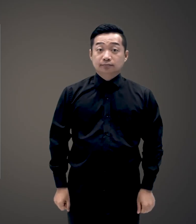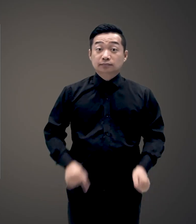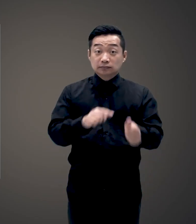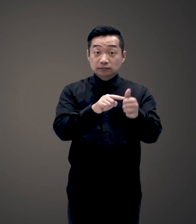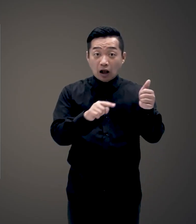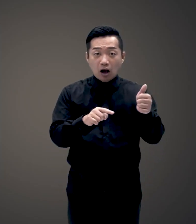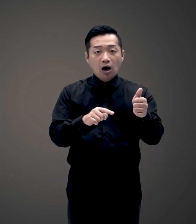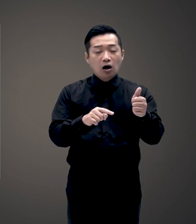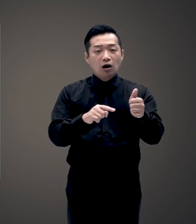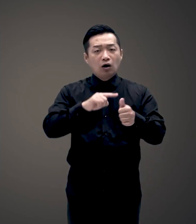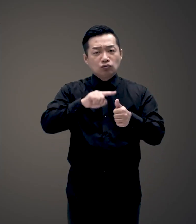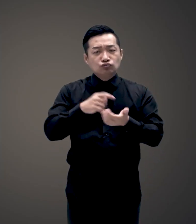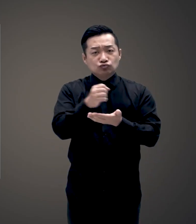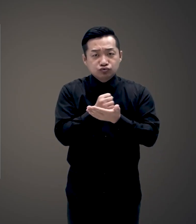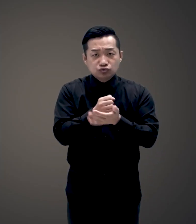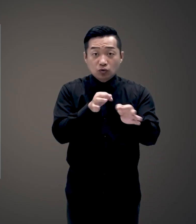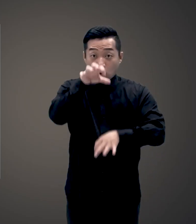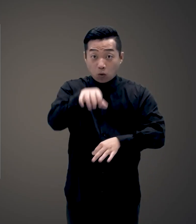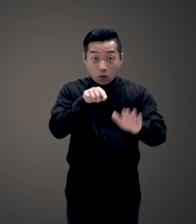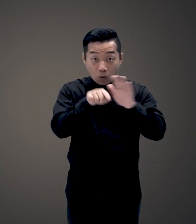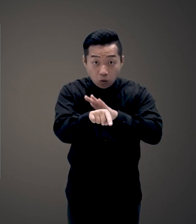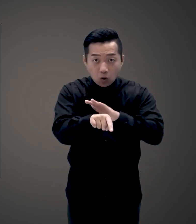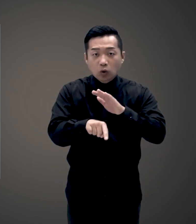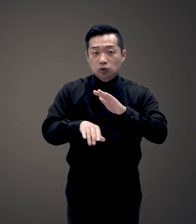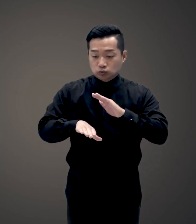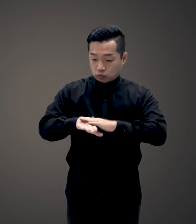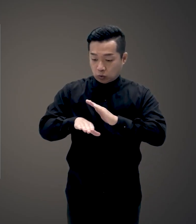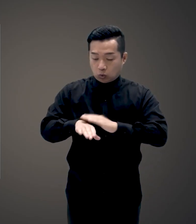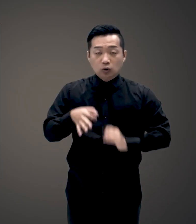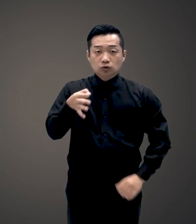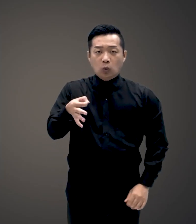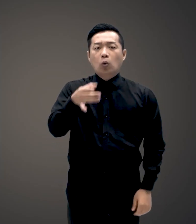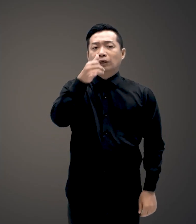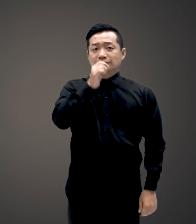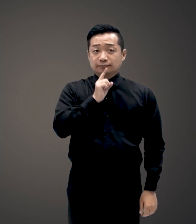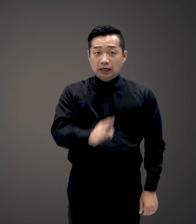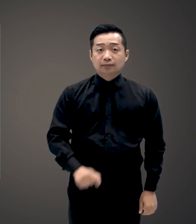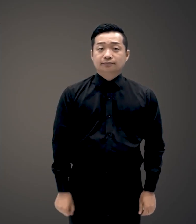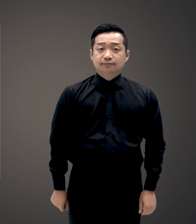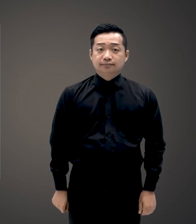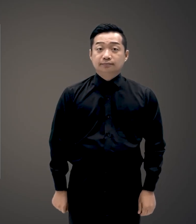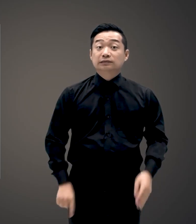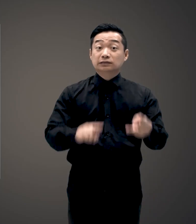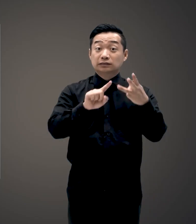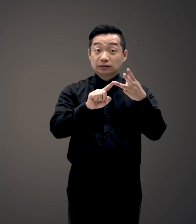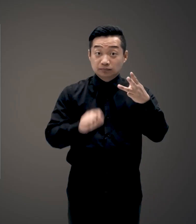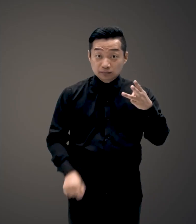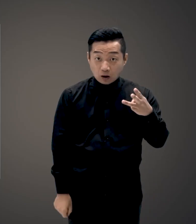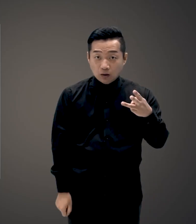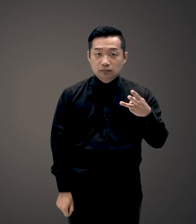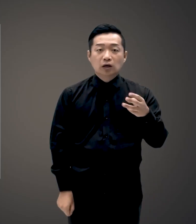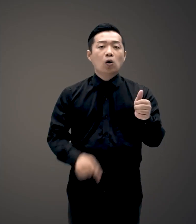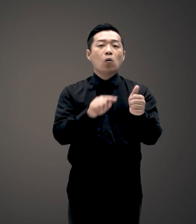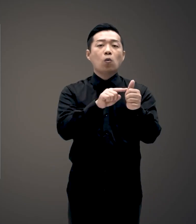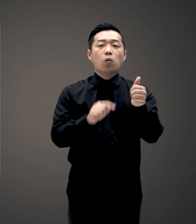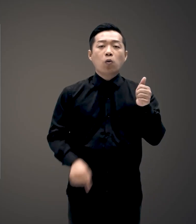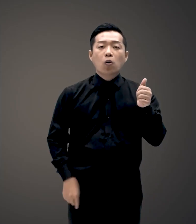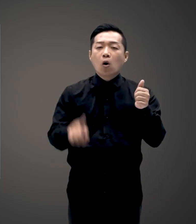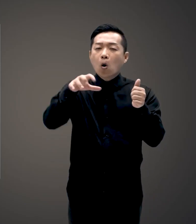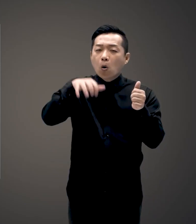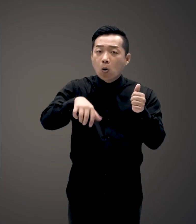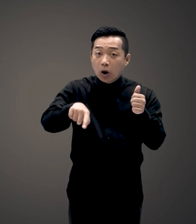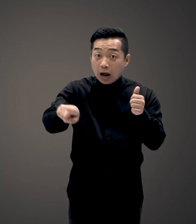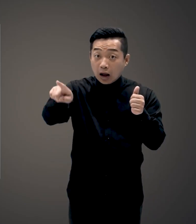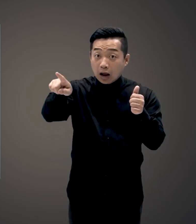그가 우연히 꽃가게에 들렀을 때 그의 손 안에 우연히 돈이 있다. 세 번째, 로미오는 어디로